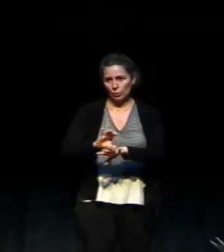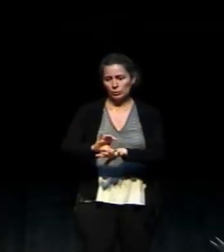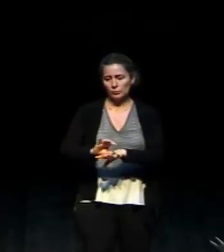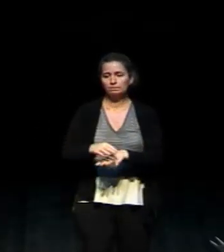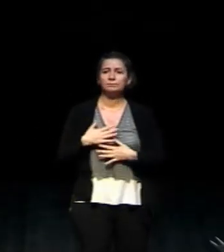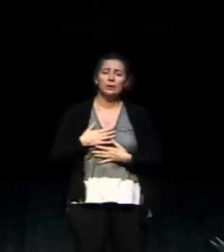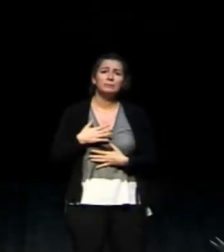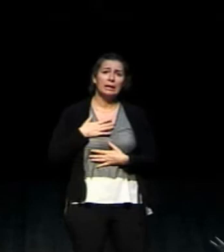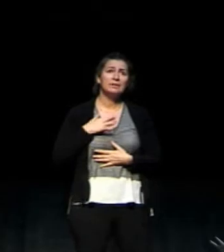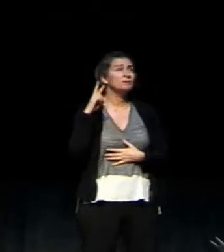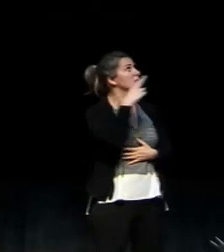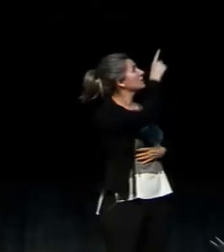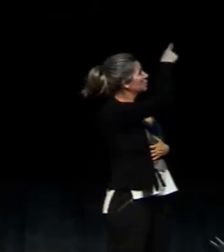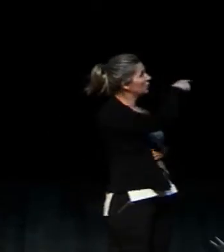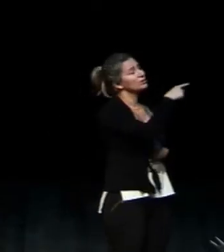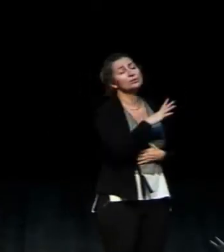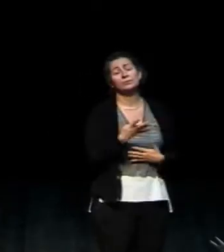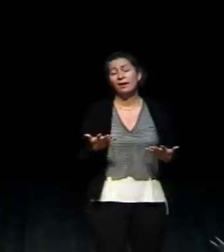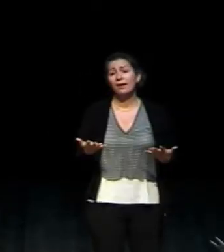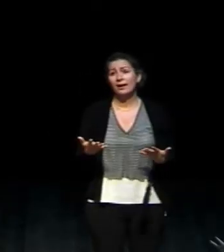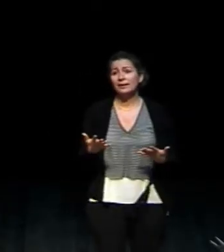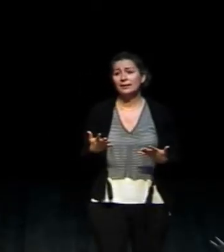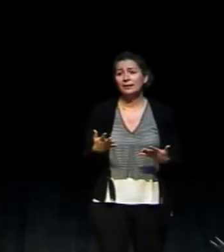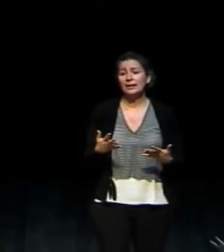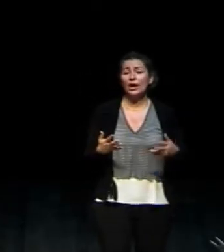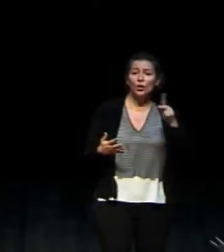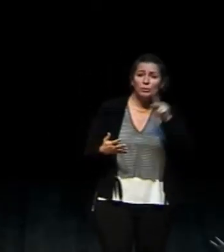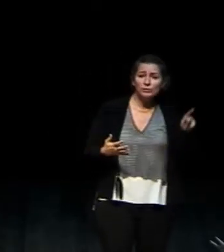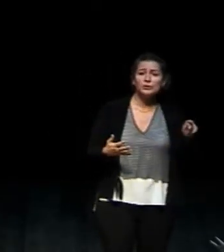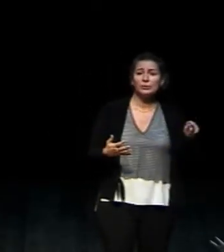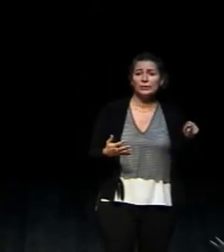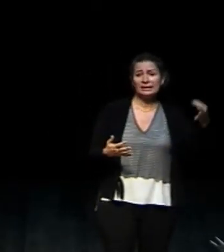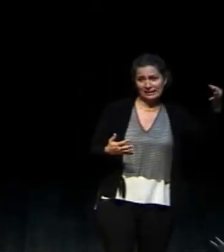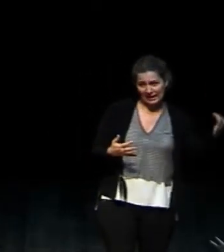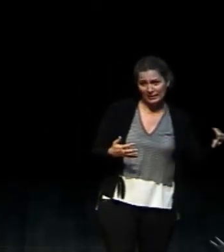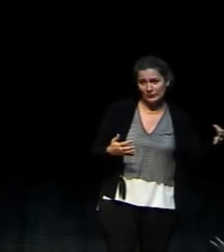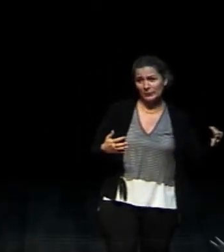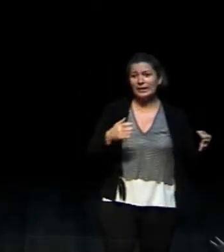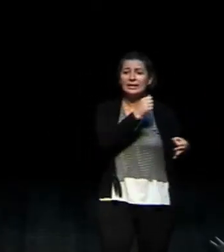tensão e teve esse aluno especial, ele abandonou a disciplina. Então, o professor